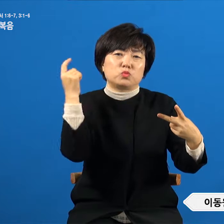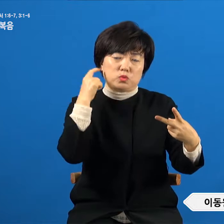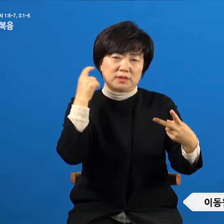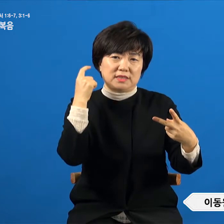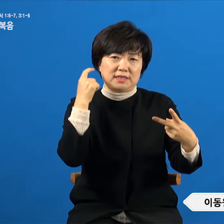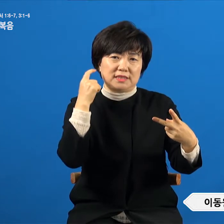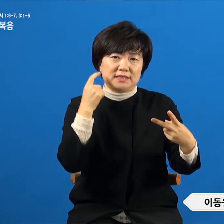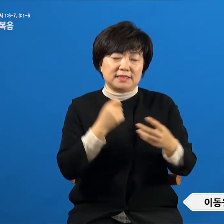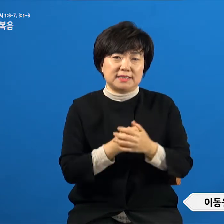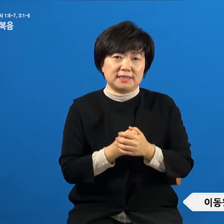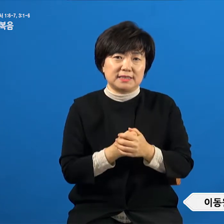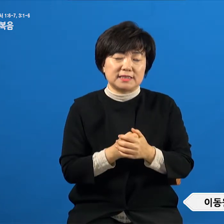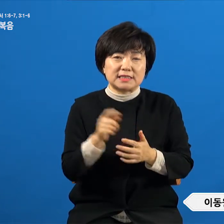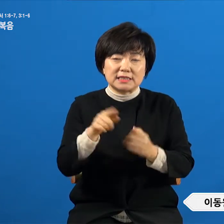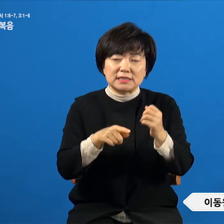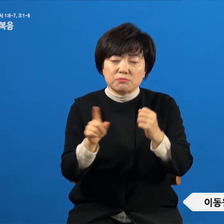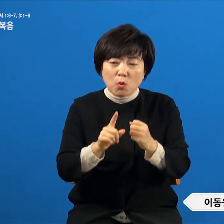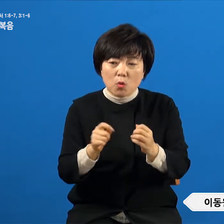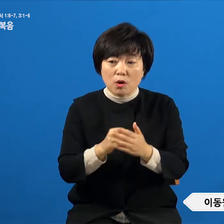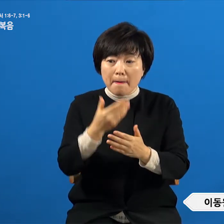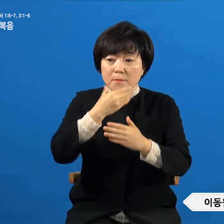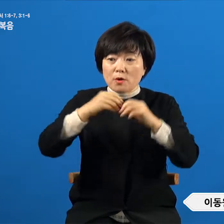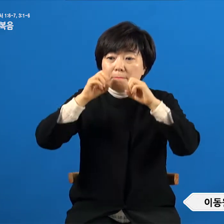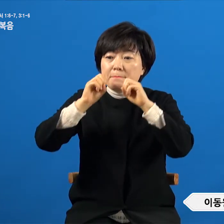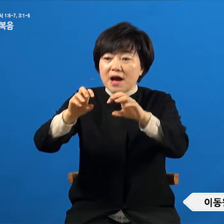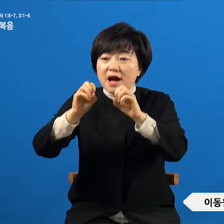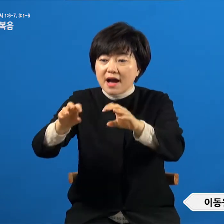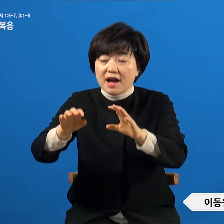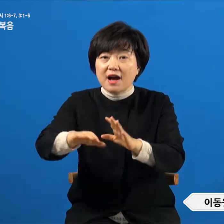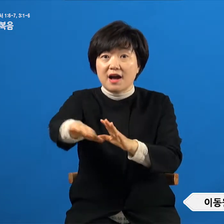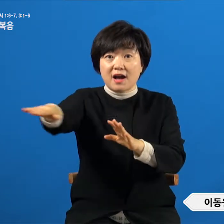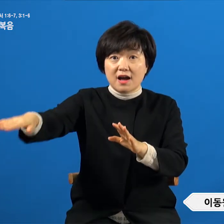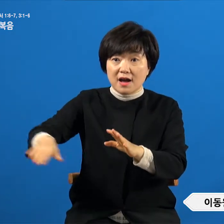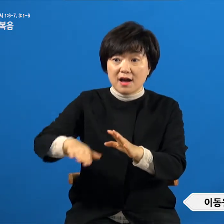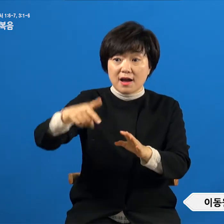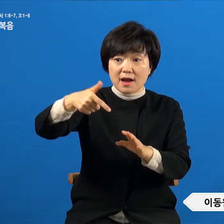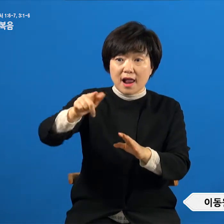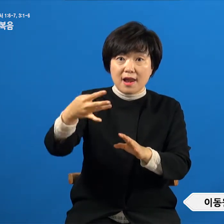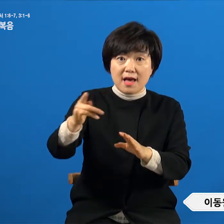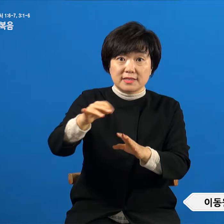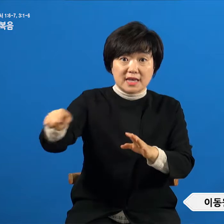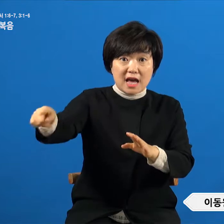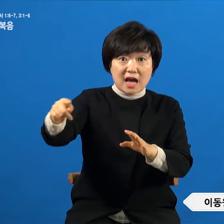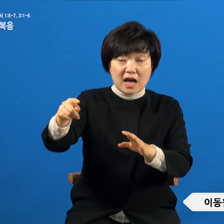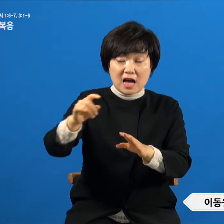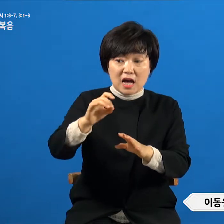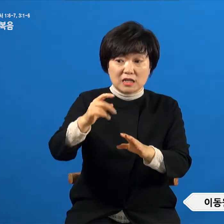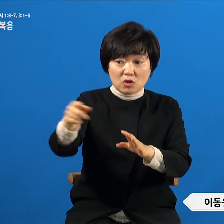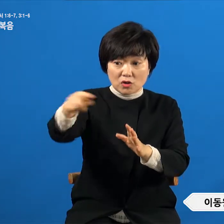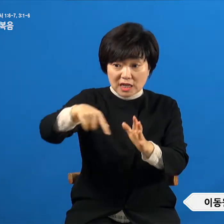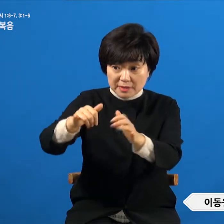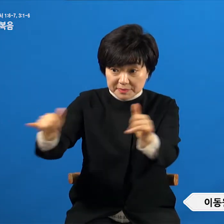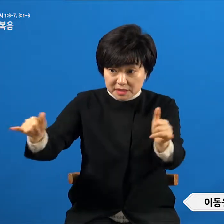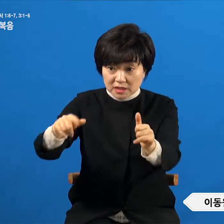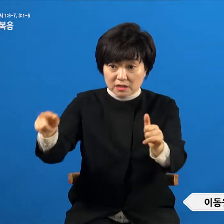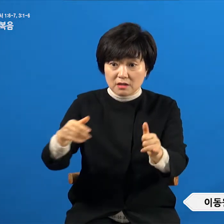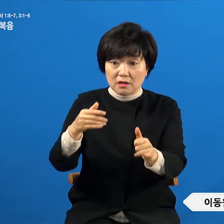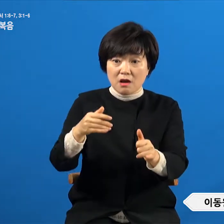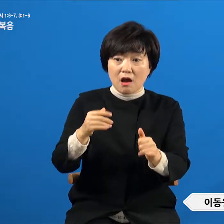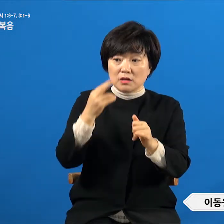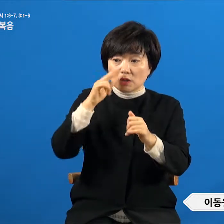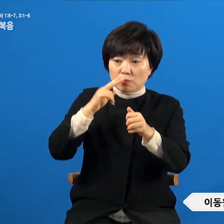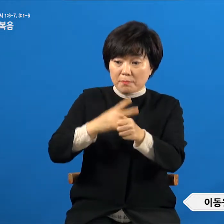접하게 됩니다. 그것은 그에게 복음을 전해 들었던 갈라디아 사람들이 바울이 전했던